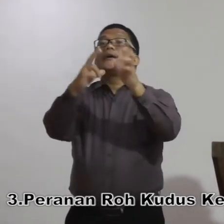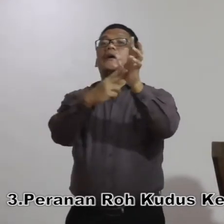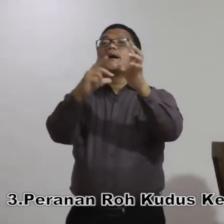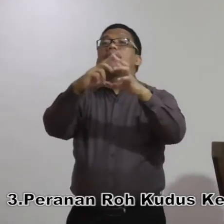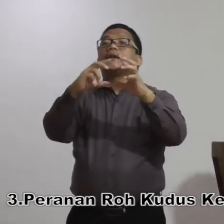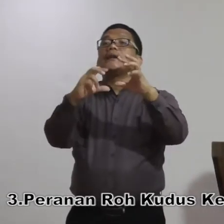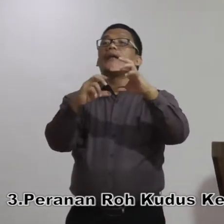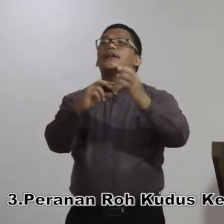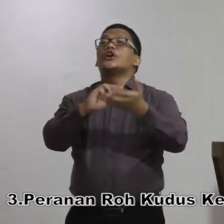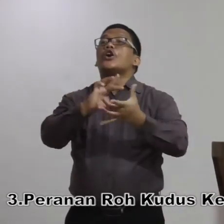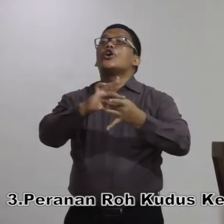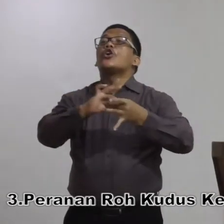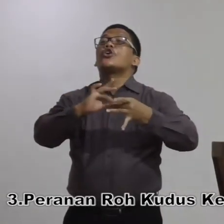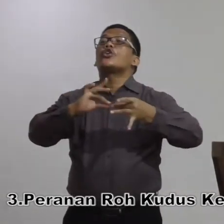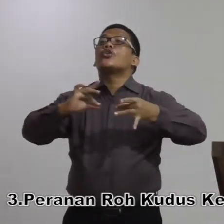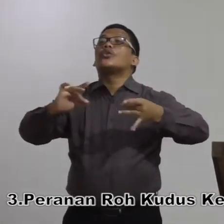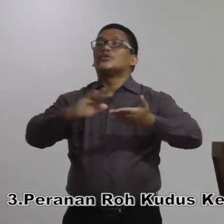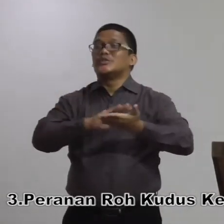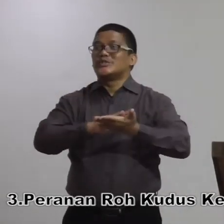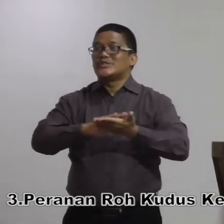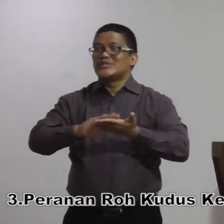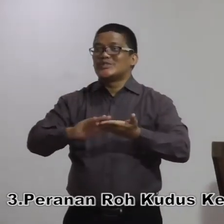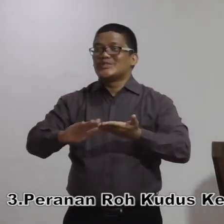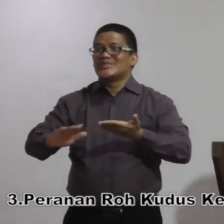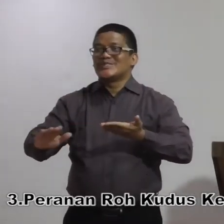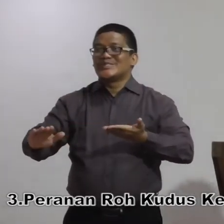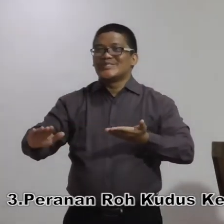apa peranan Roh Kudus juga di dalam kehidupan kita?